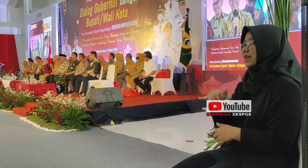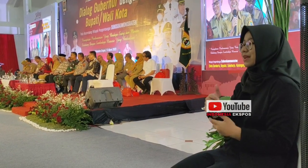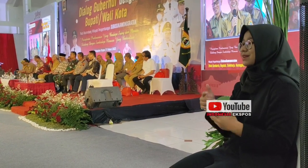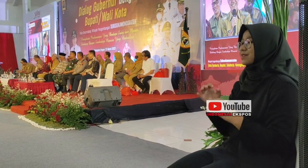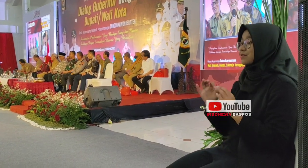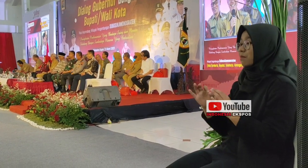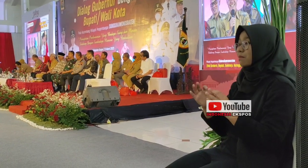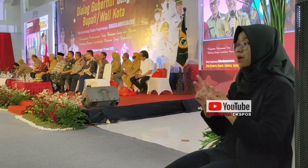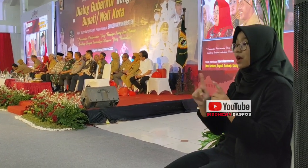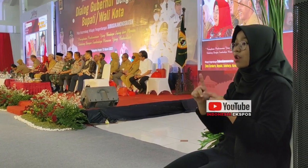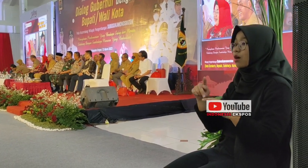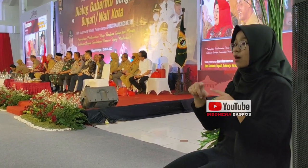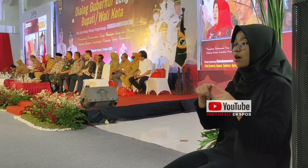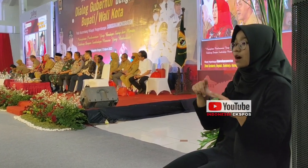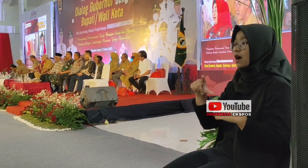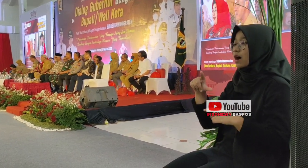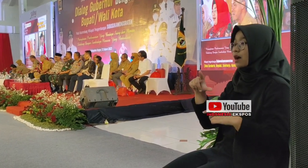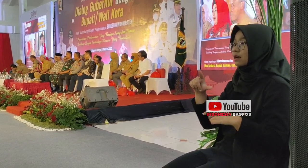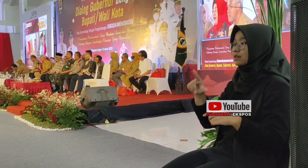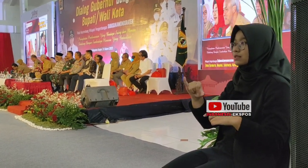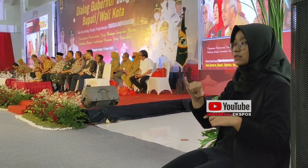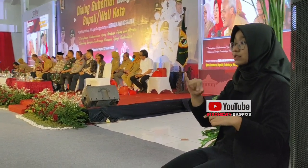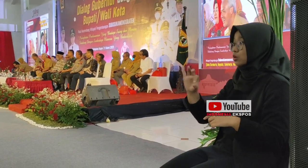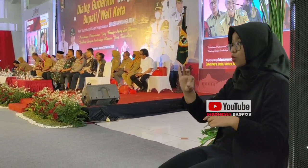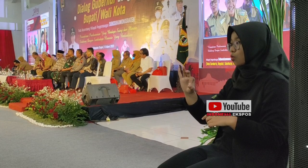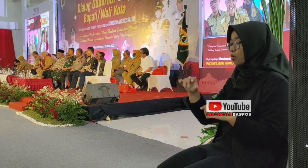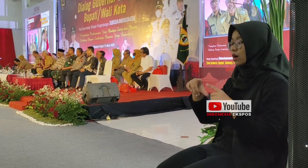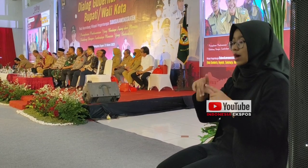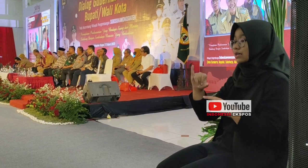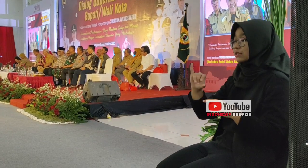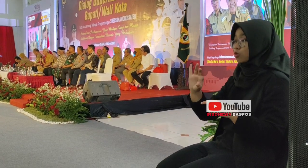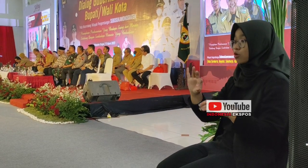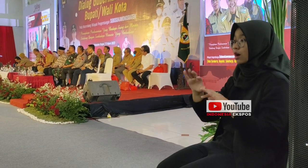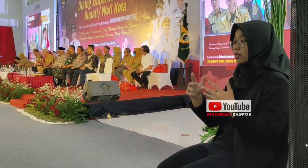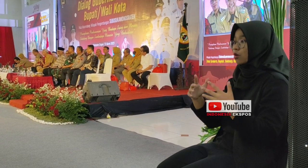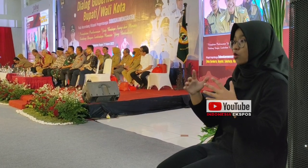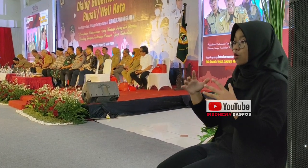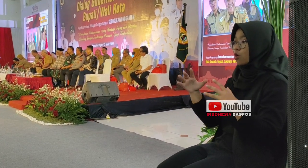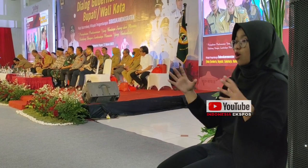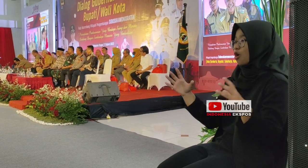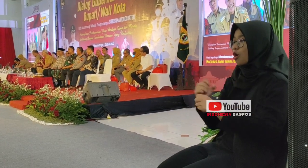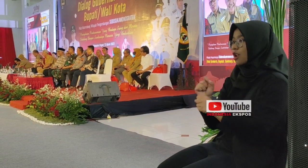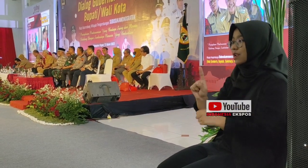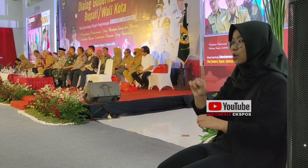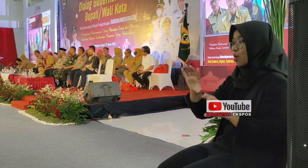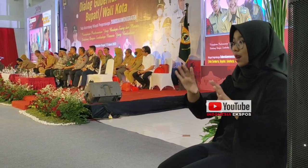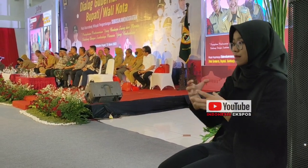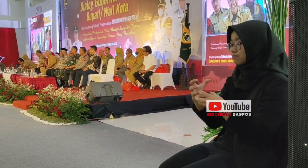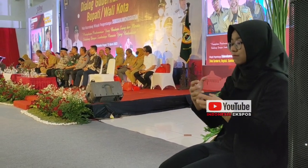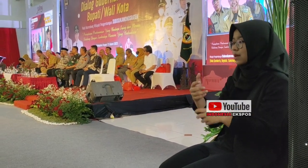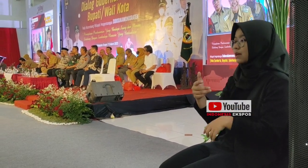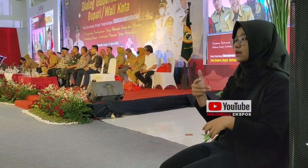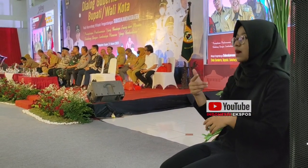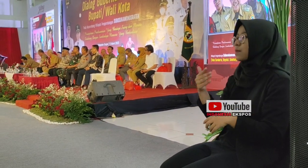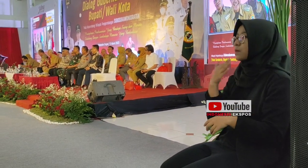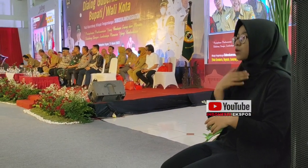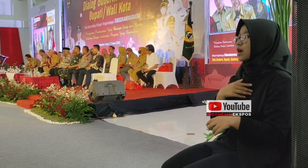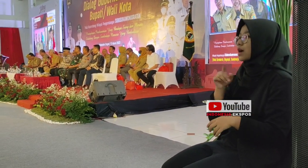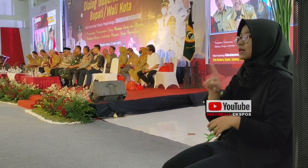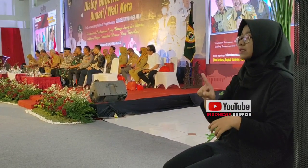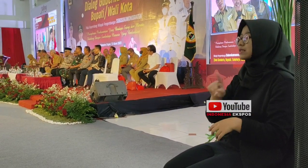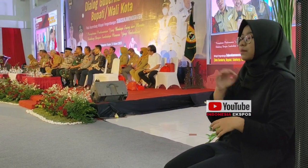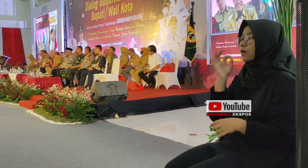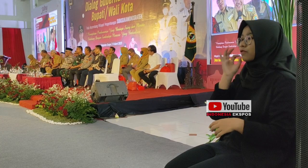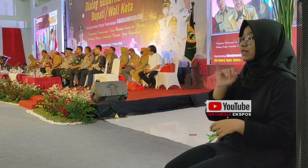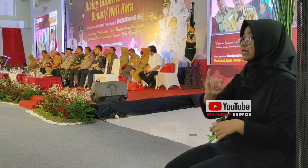Yang all in one itu cuman mesinnya itu cuman supportnya, maksudnya punyanya cuman i3, Pak.